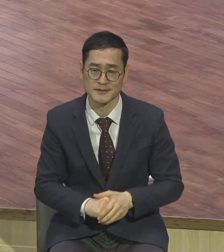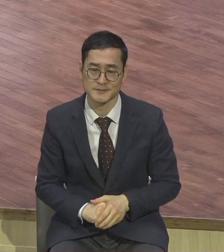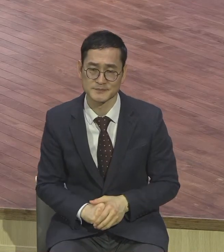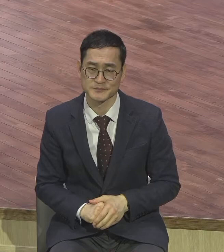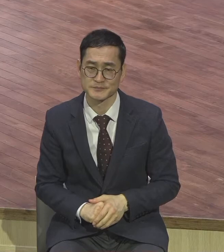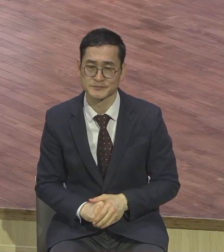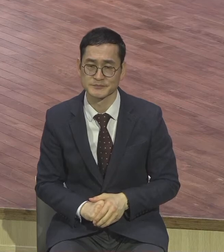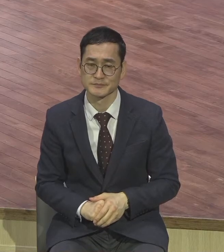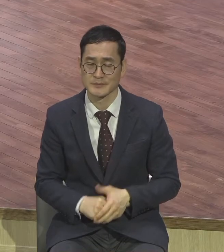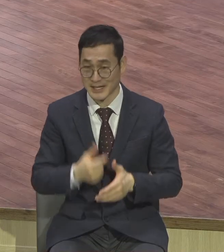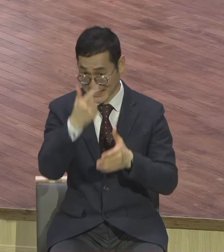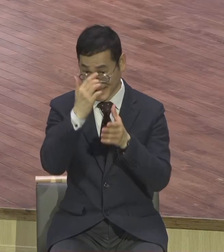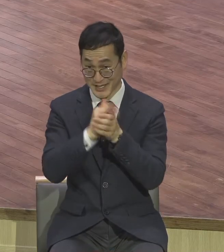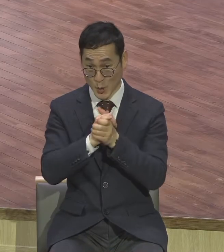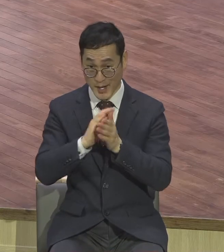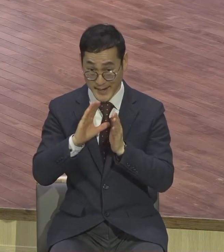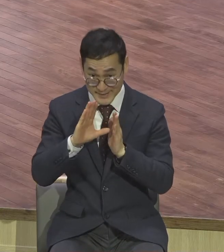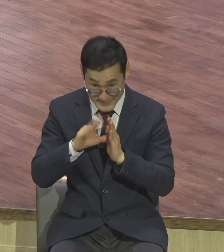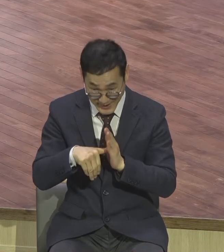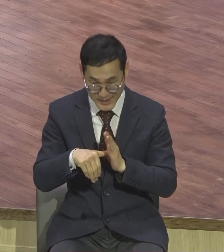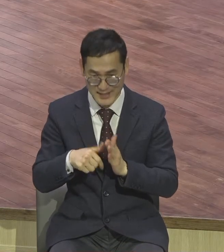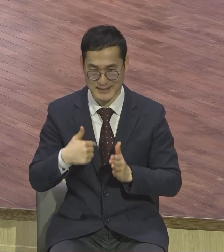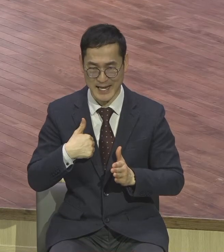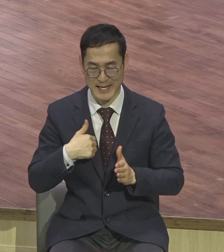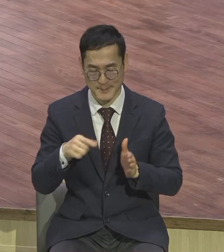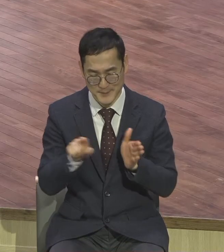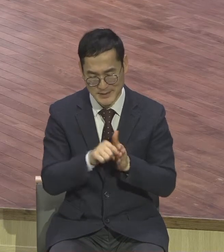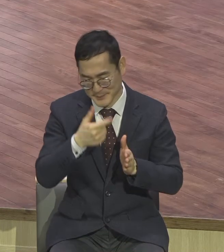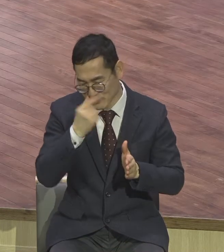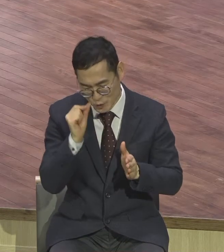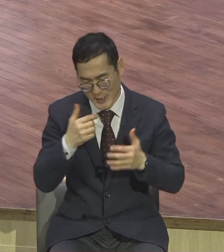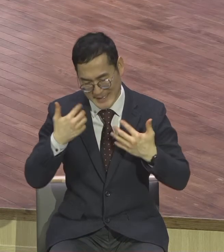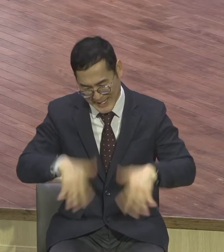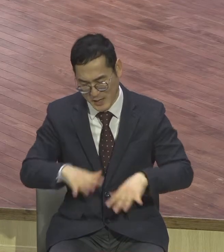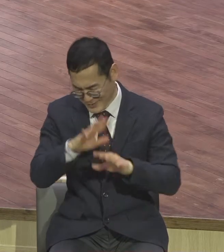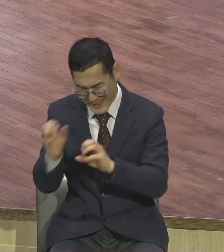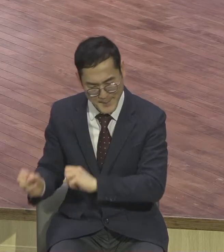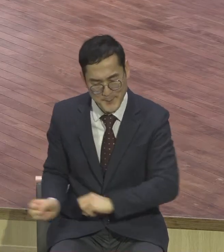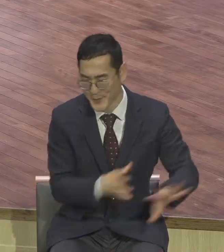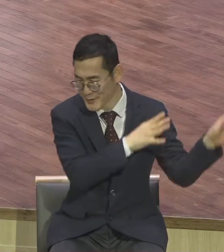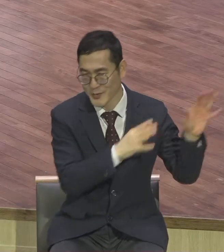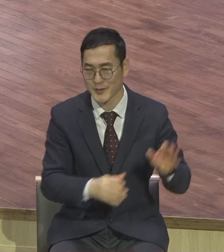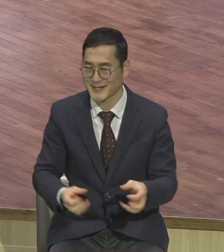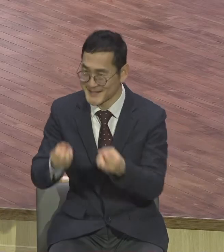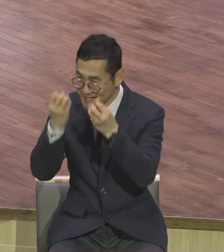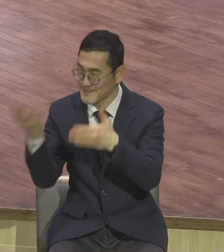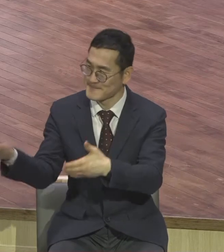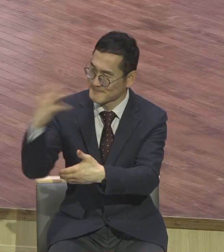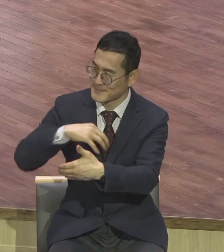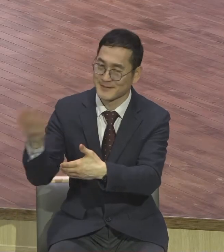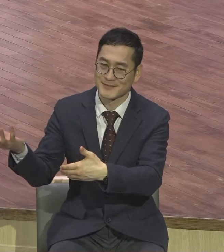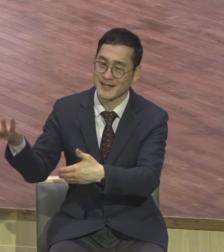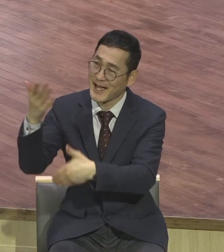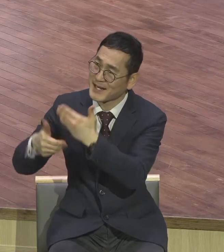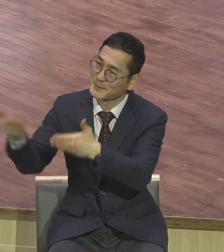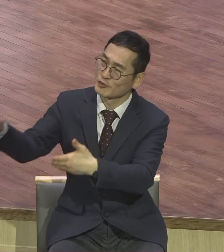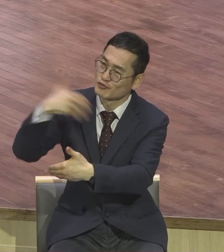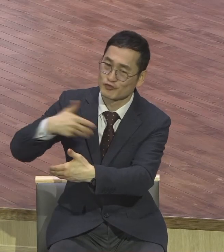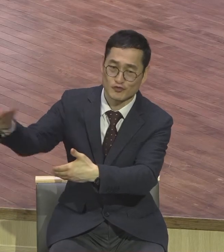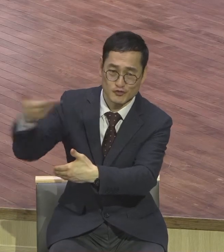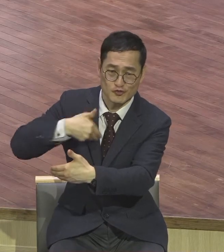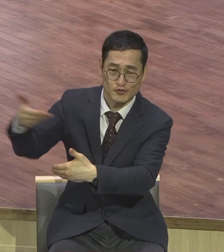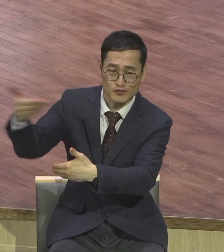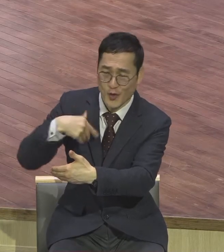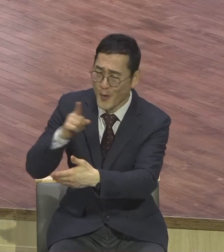나에게 숨겨져 있던 모든 불신앙 다 빠져나가고 뭐만 남아요 하나님의 것으로 하나님의